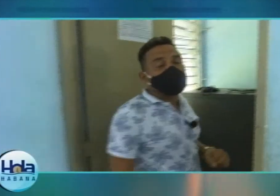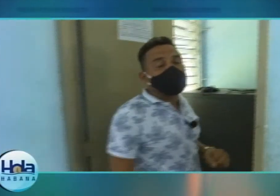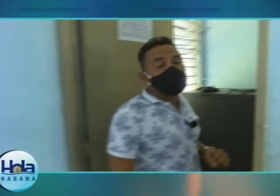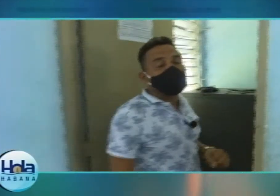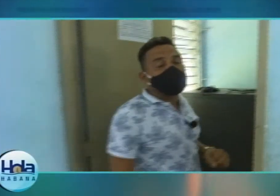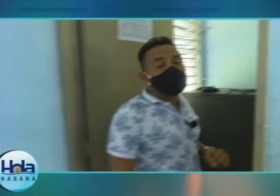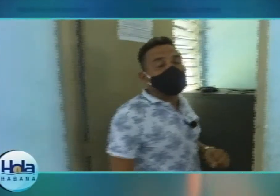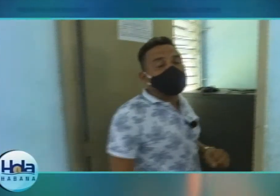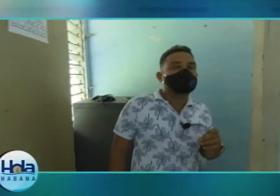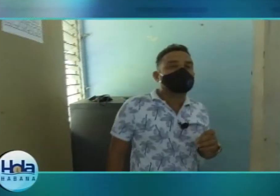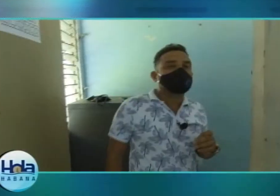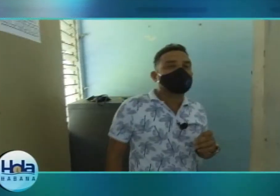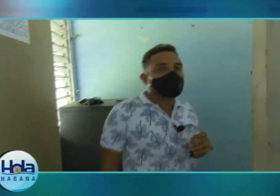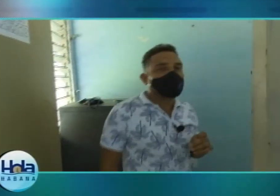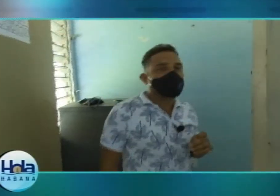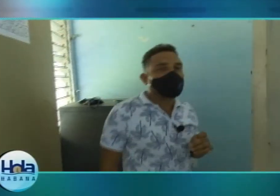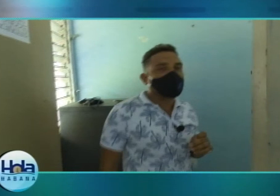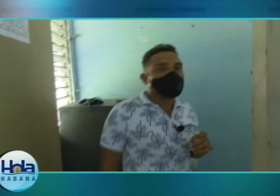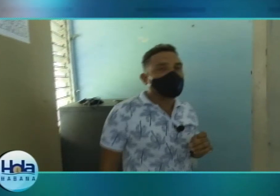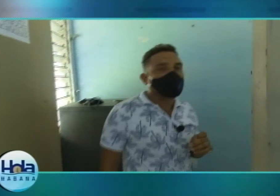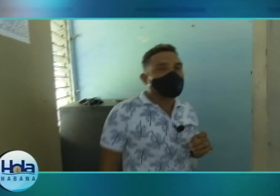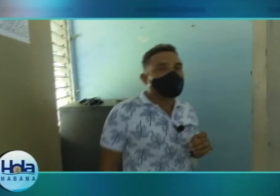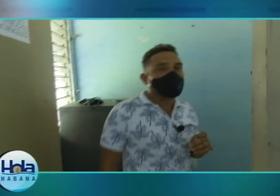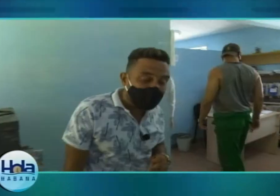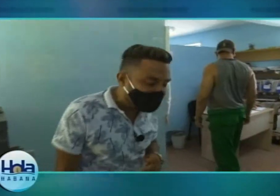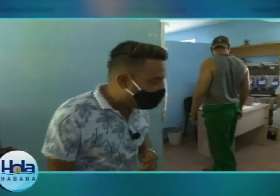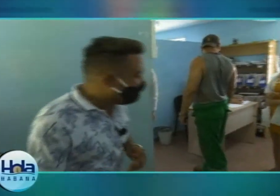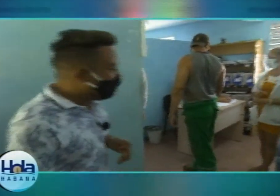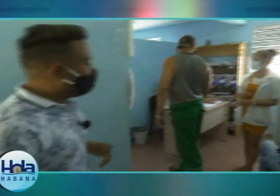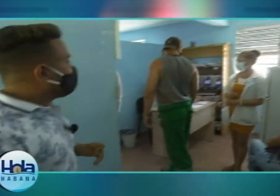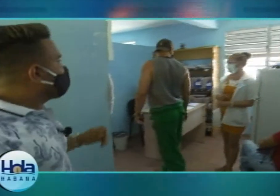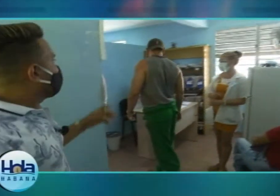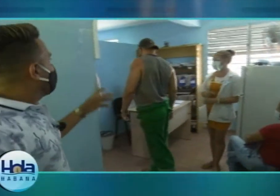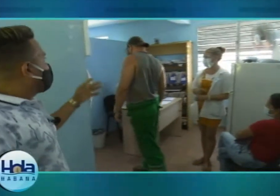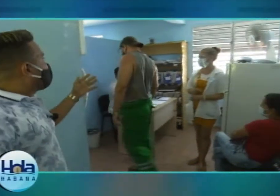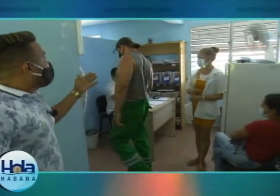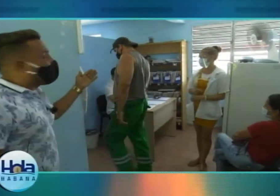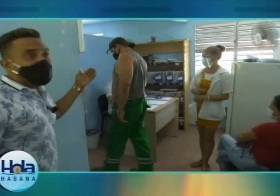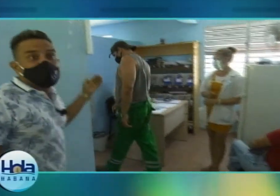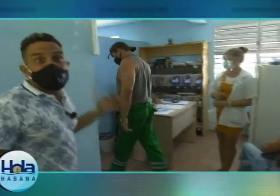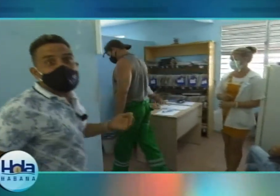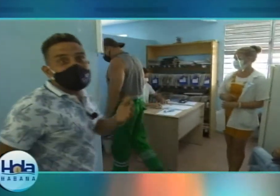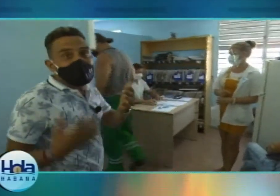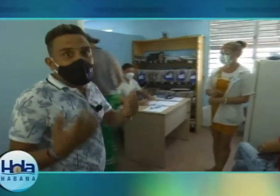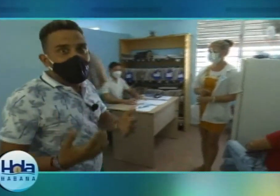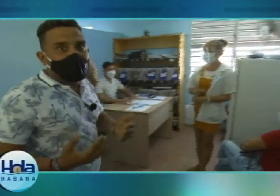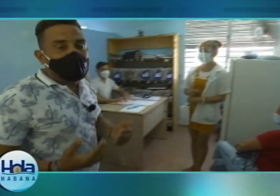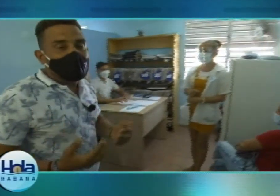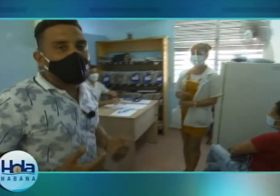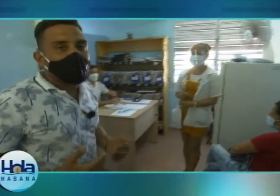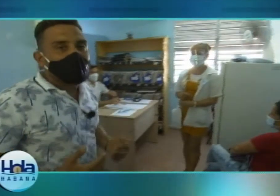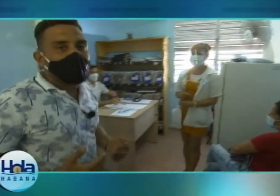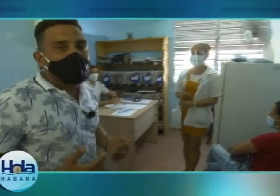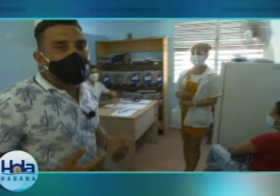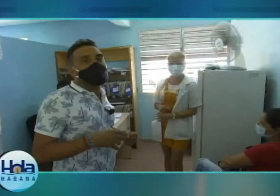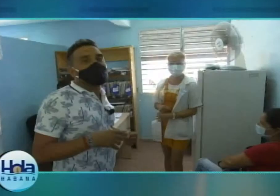consultorio número 6 del reparto Rocafort en San Miguel del Padrón. Estamos aquí para, a nombre del equipo de Hola Habana, a nombre de toda